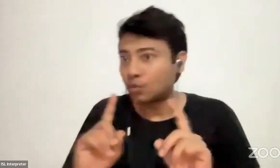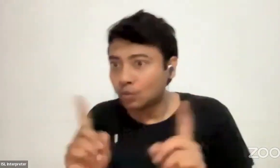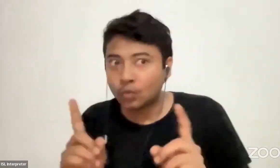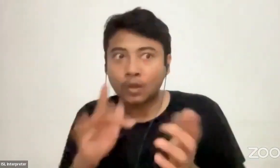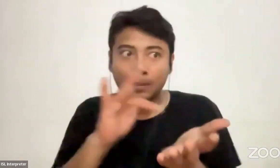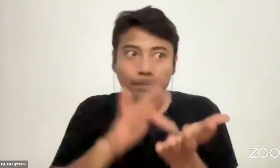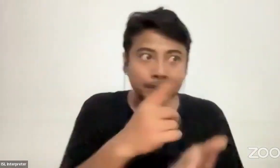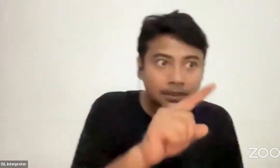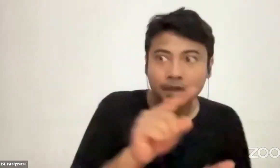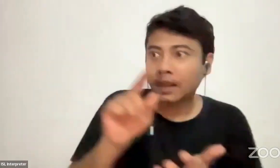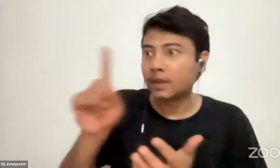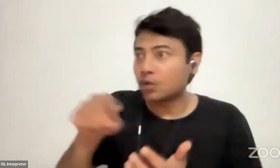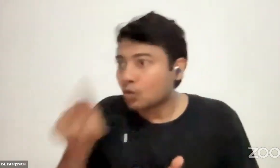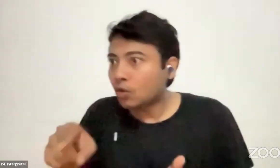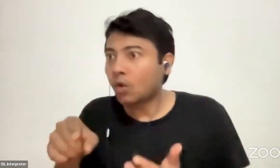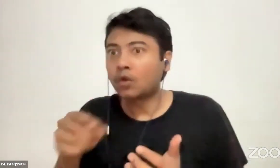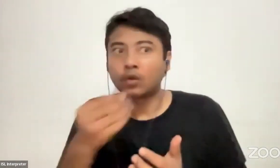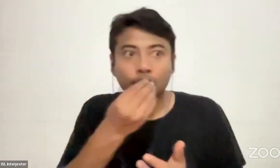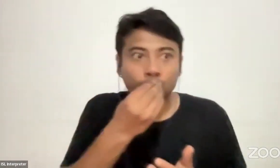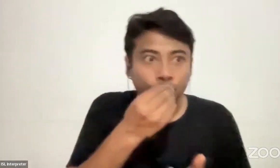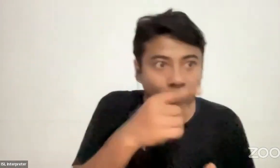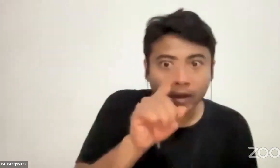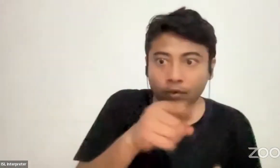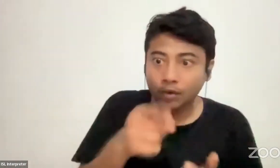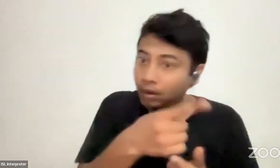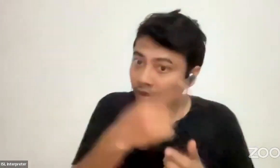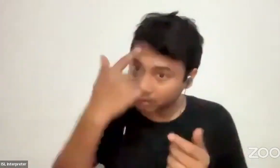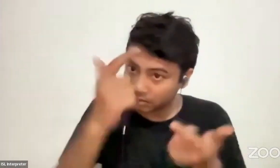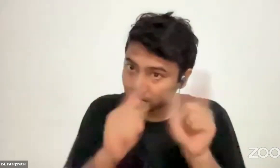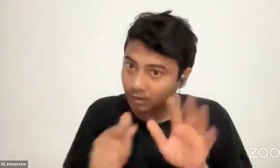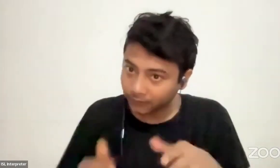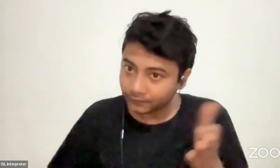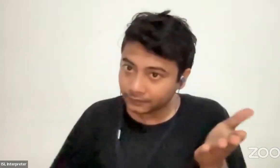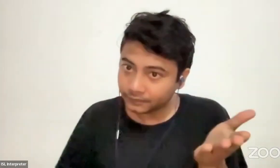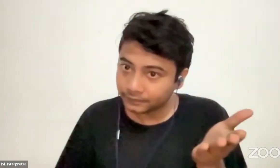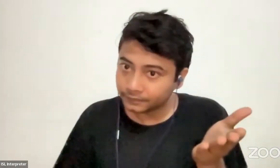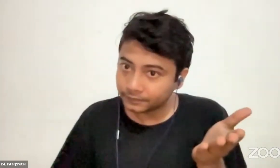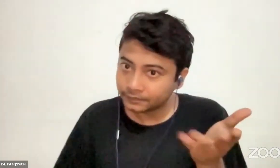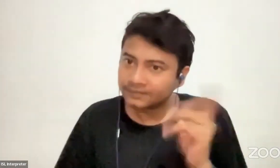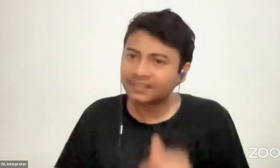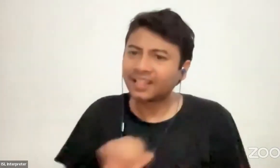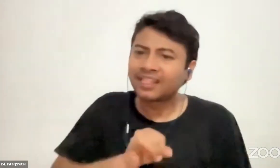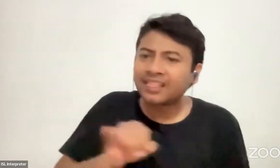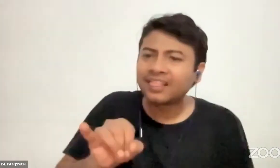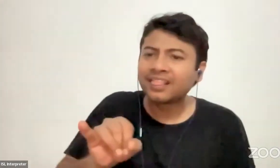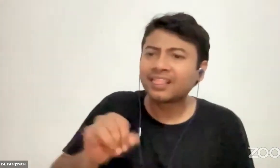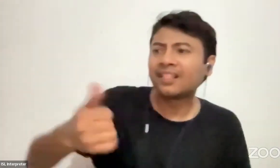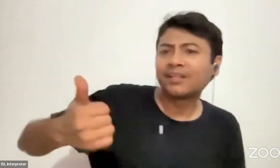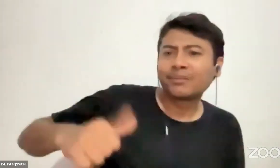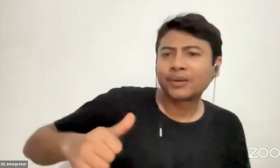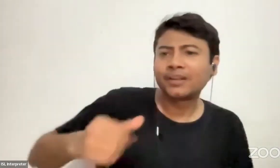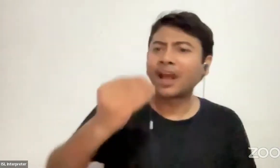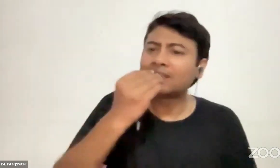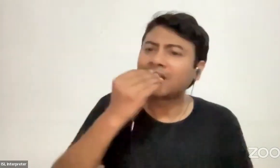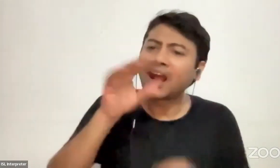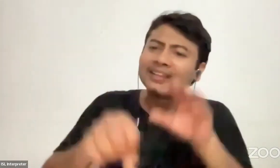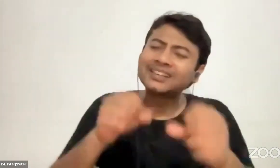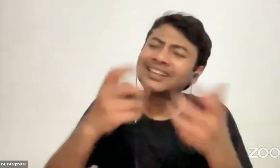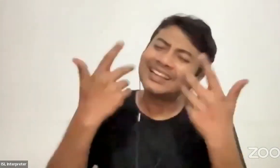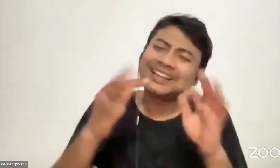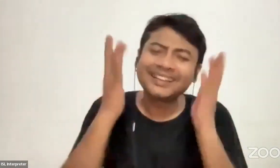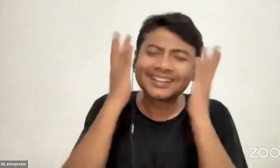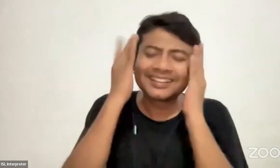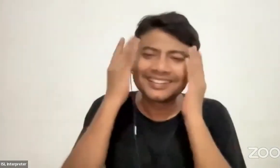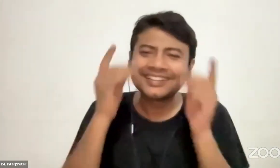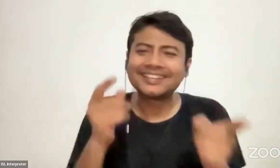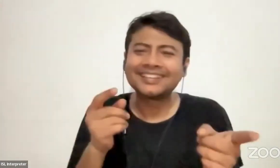जहां मन करेगा सुसुपोटी कर देंगे, है ना, क्यों, बुद्धि नहीं है। तो इसी प्रकार से हम लोग तो अपने आप को